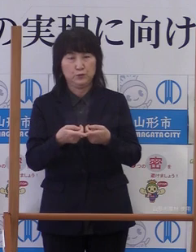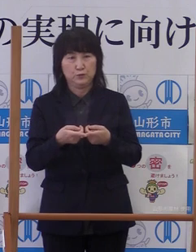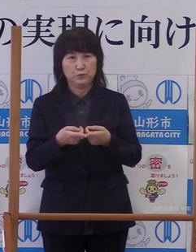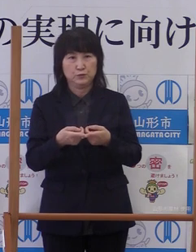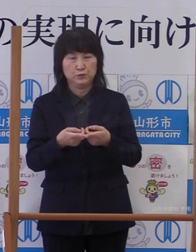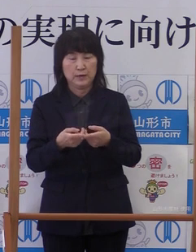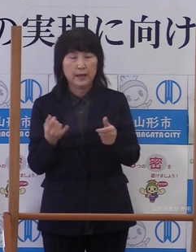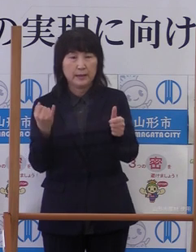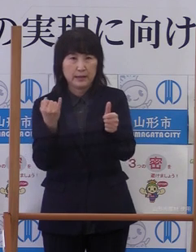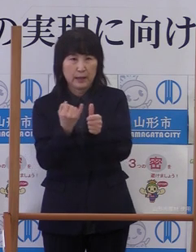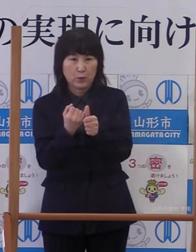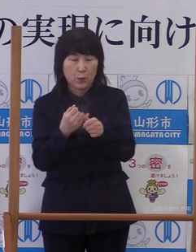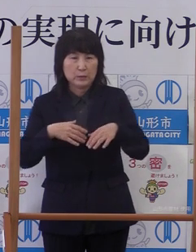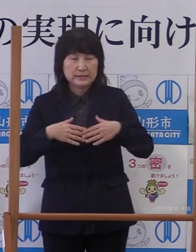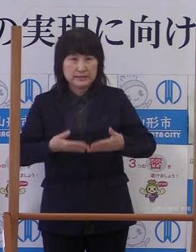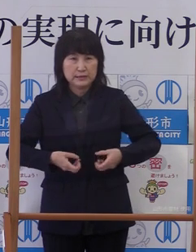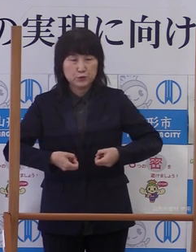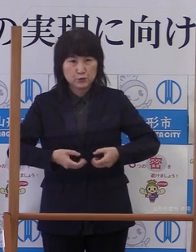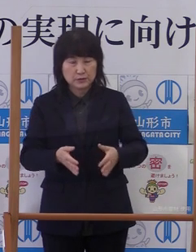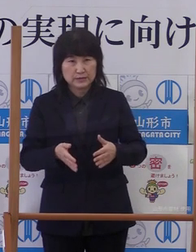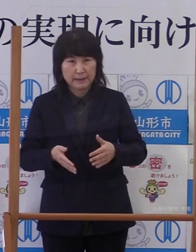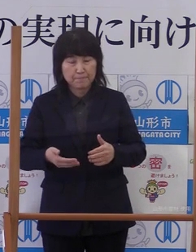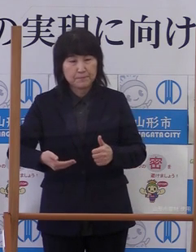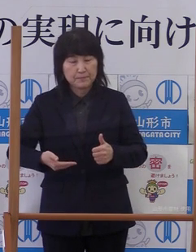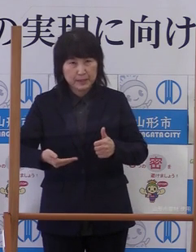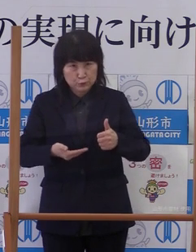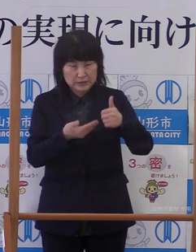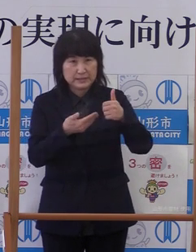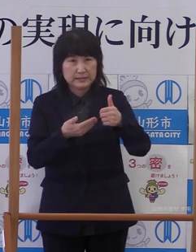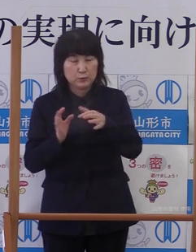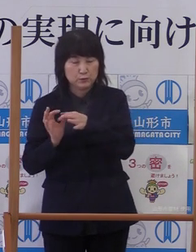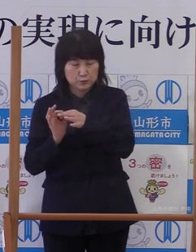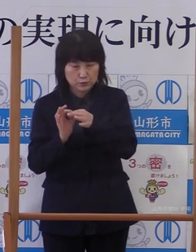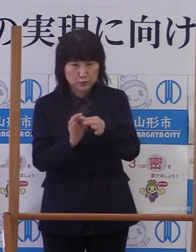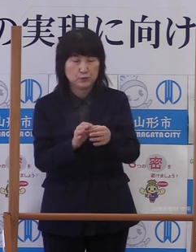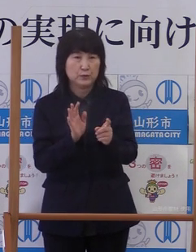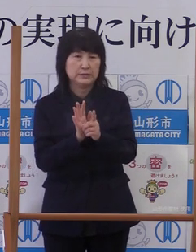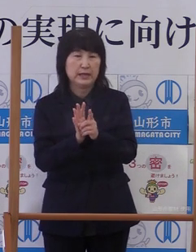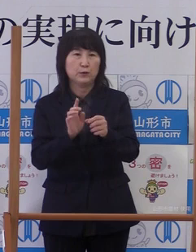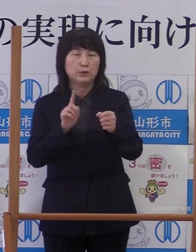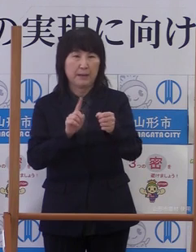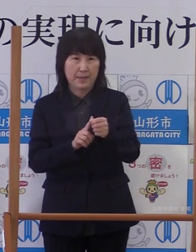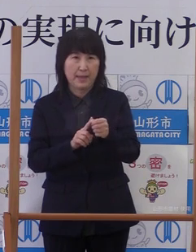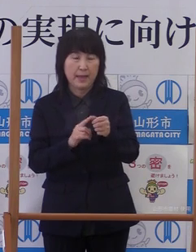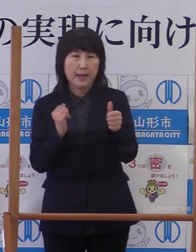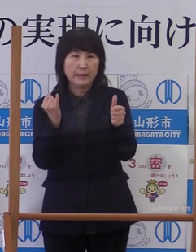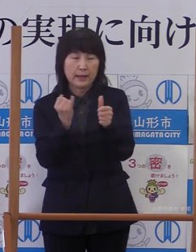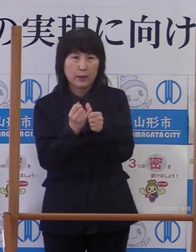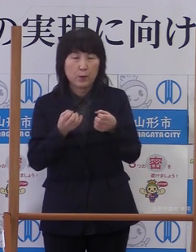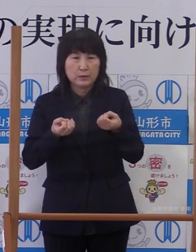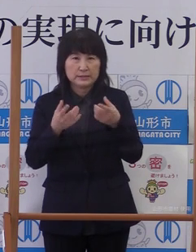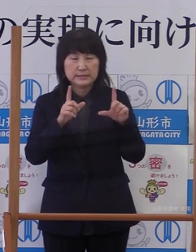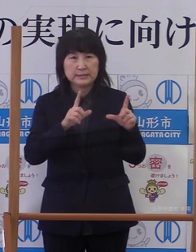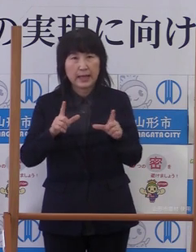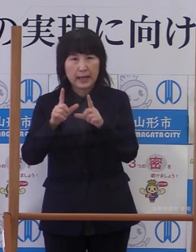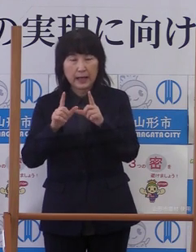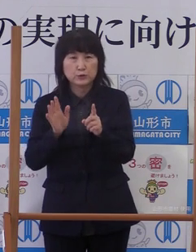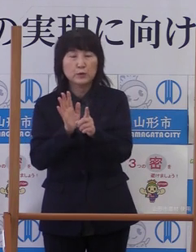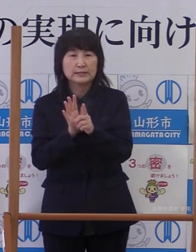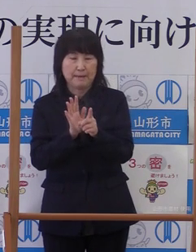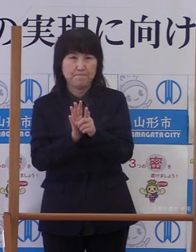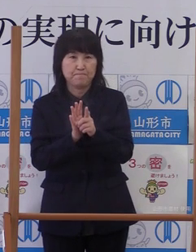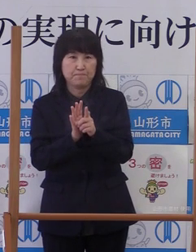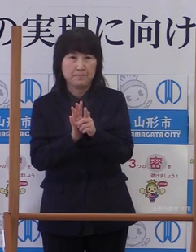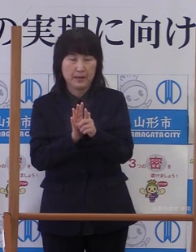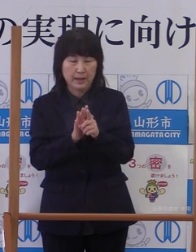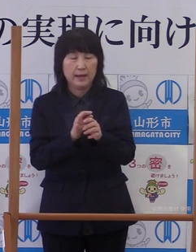結婚、妊娠、出産、育児の切れ目ない支援につきましては、出会い、結婚、新生活支援として、